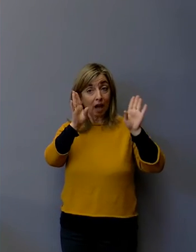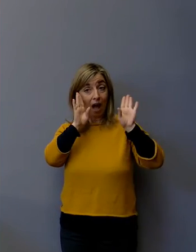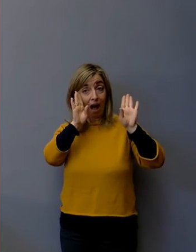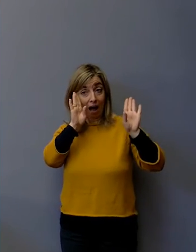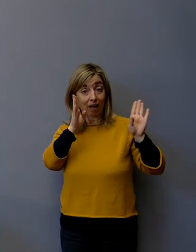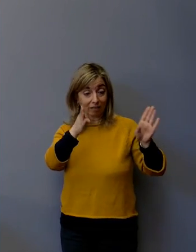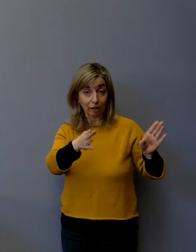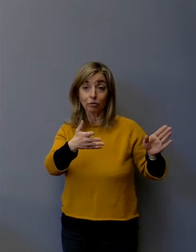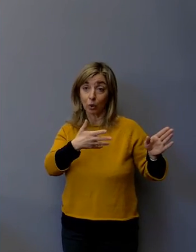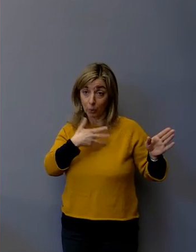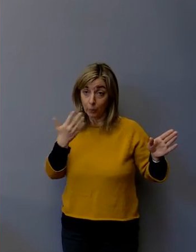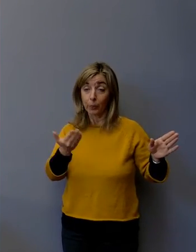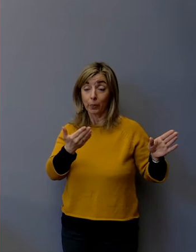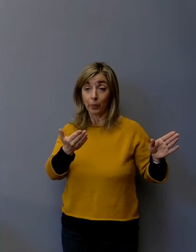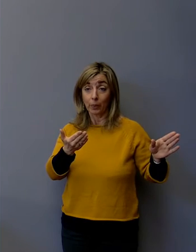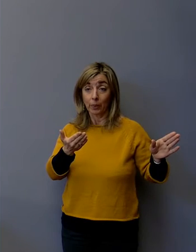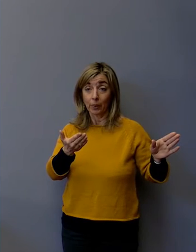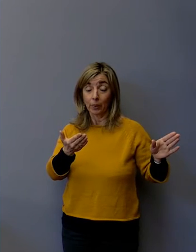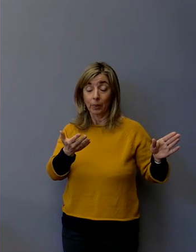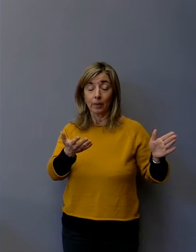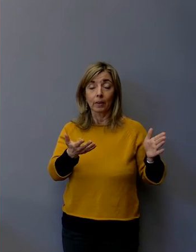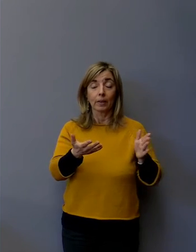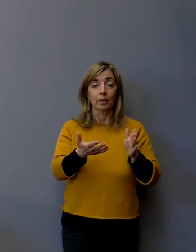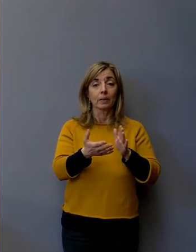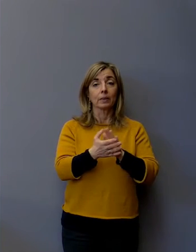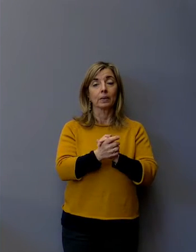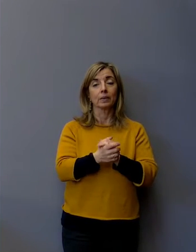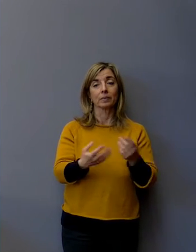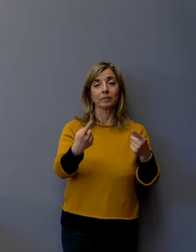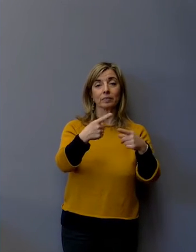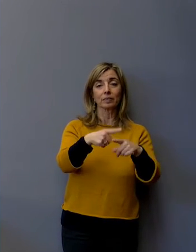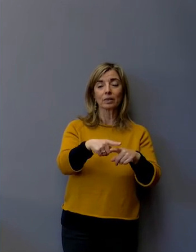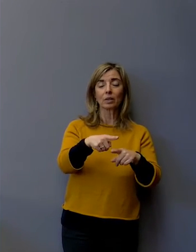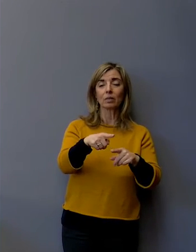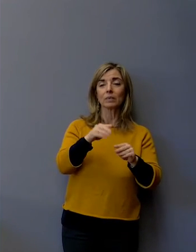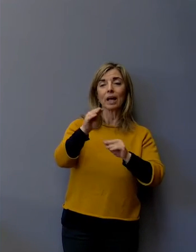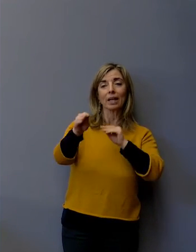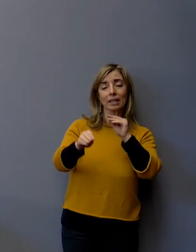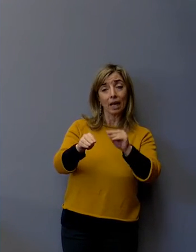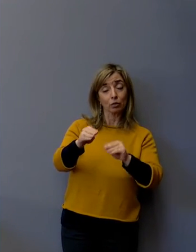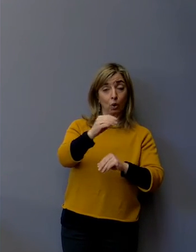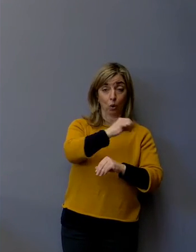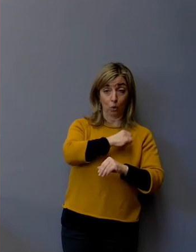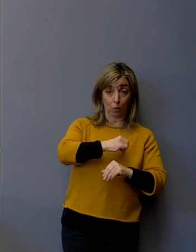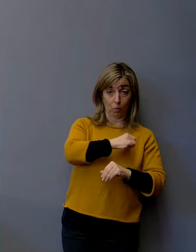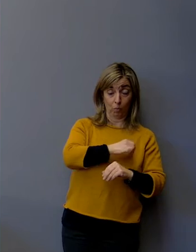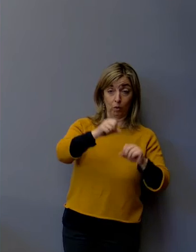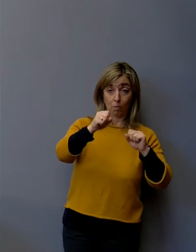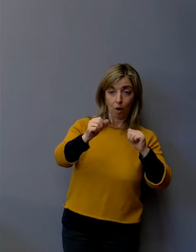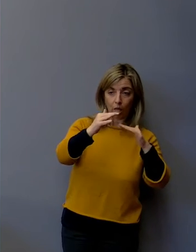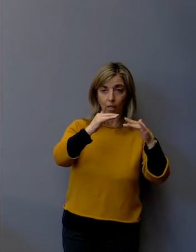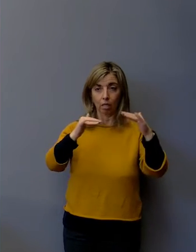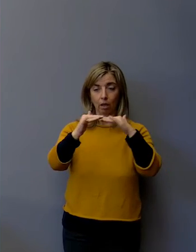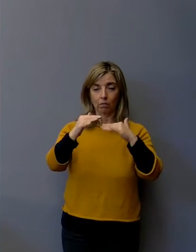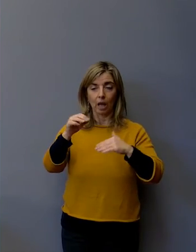chiesto che se potessimo sesto ci potesse il comune in qualche modo interagire con l'asl e per migliorare tutte la ghiaccia ma anche la